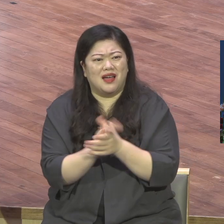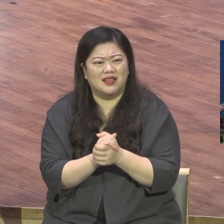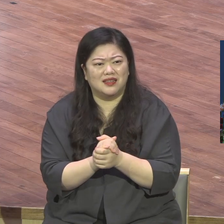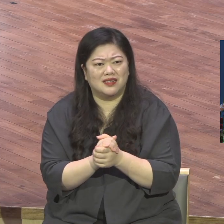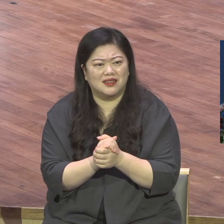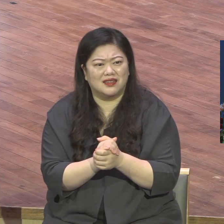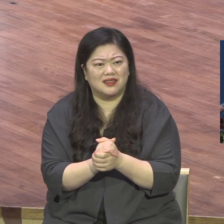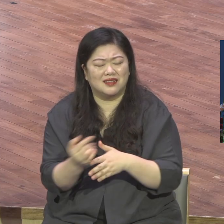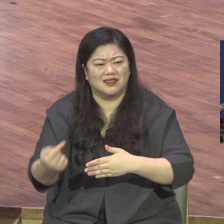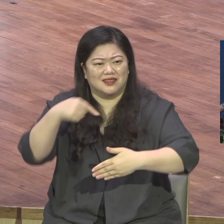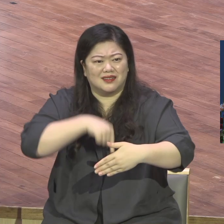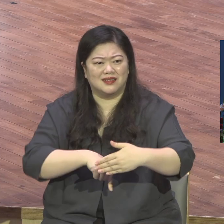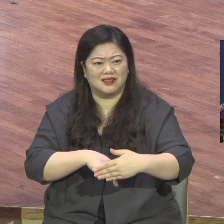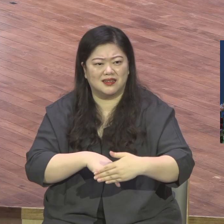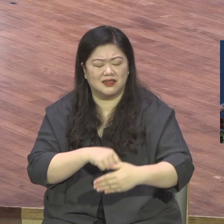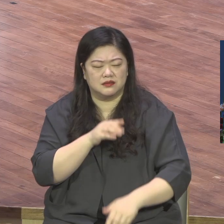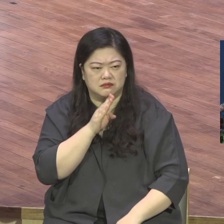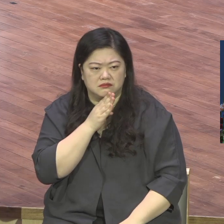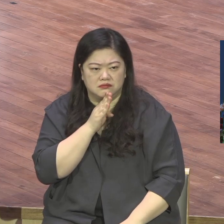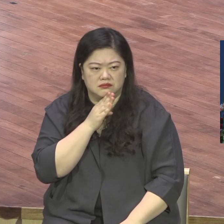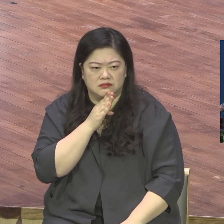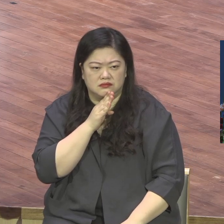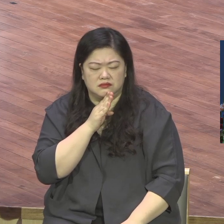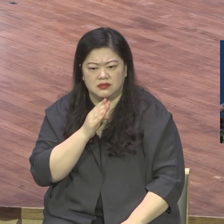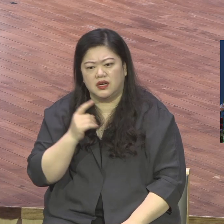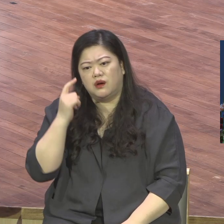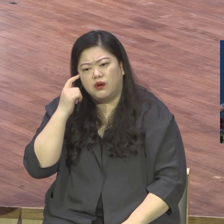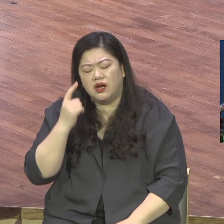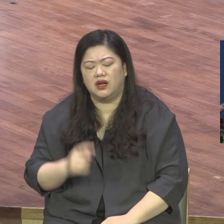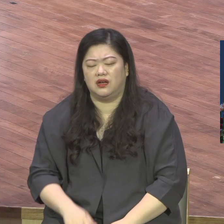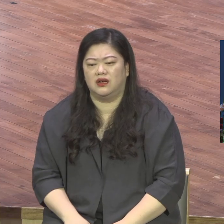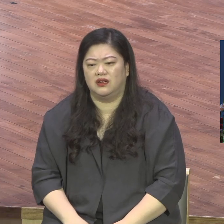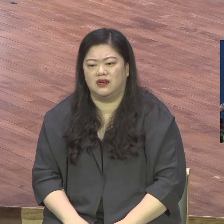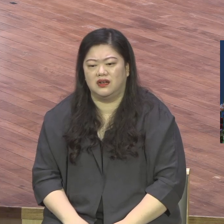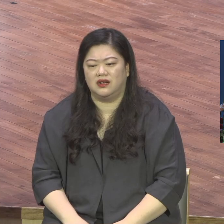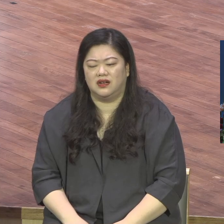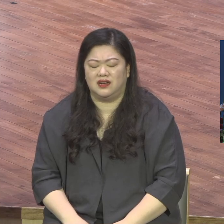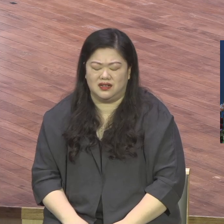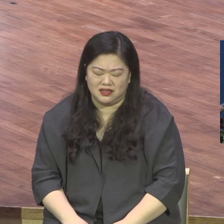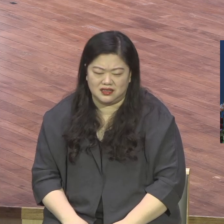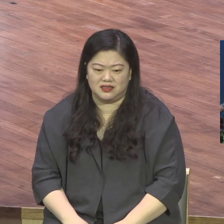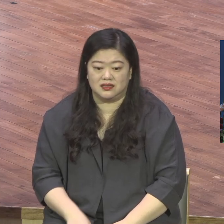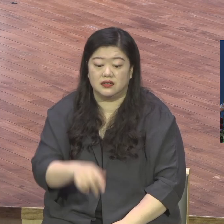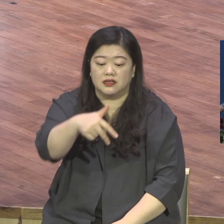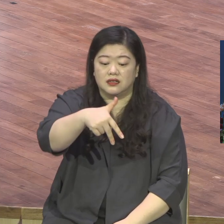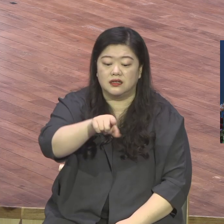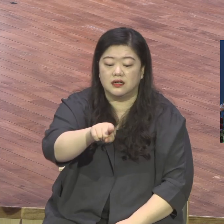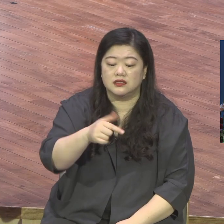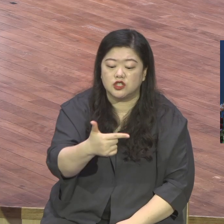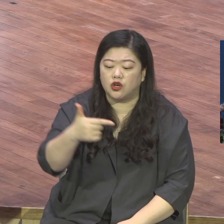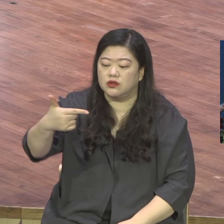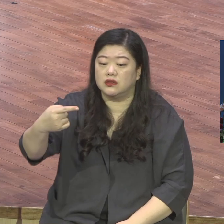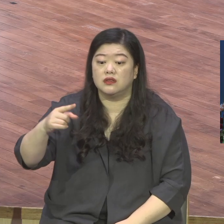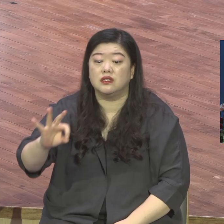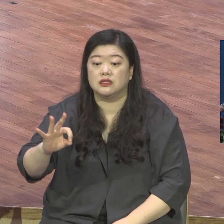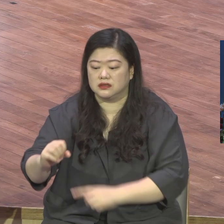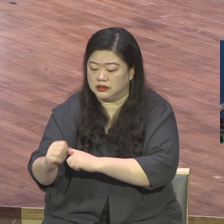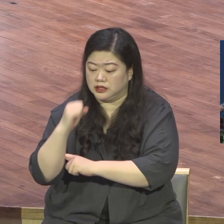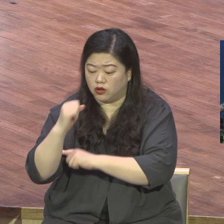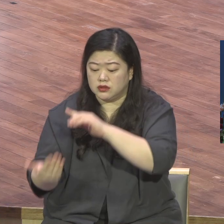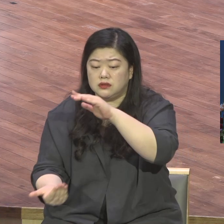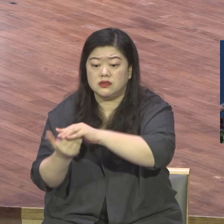하나님, 내가 부르는 아버지는 전능자다. 전능이 뭔 뜻이에요? 못하는 것이 없는